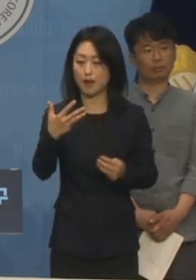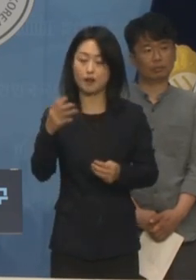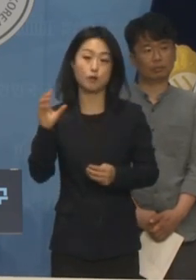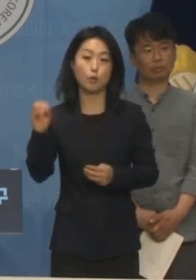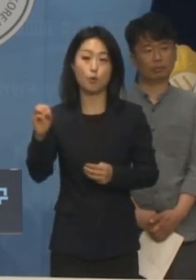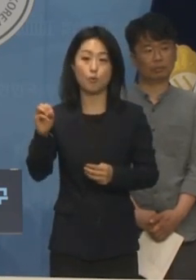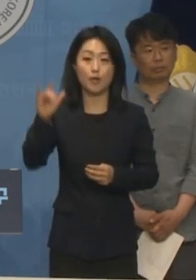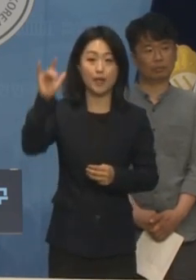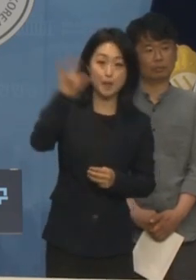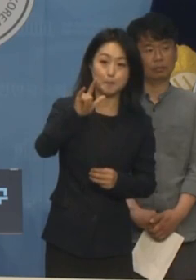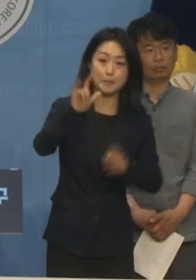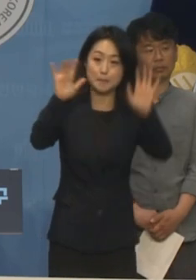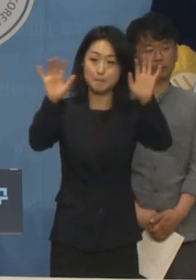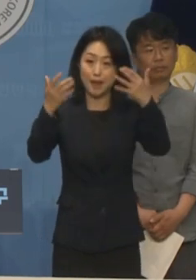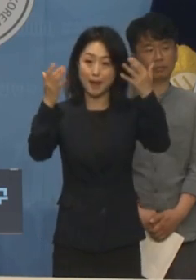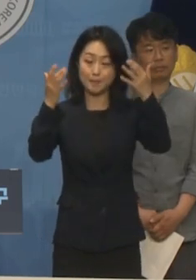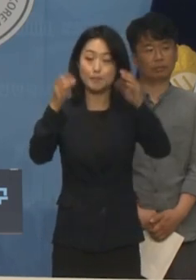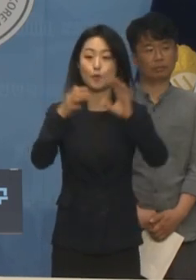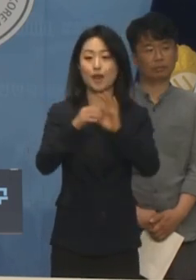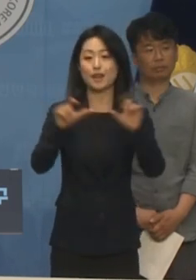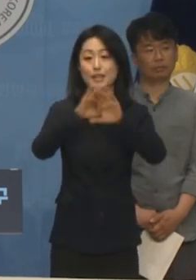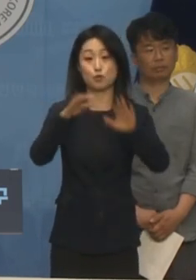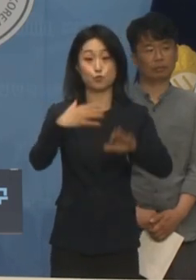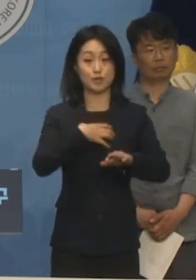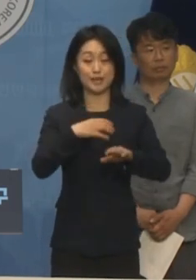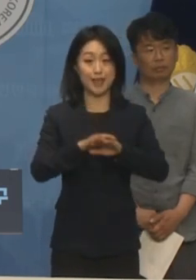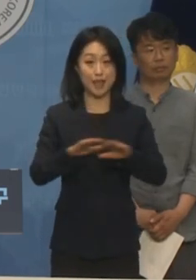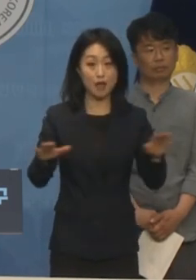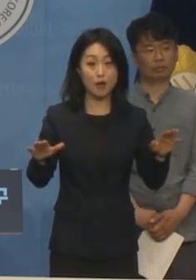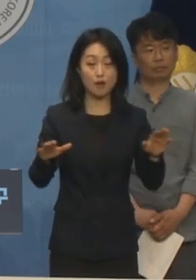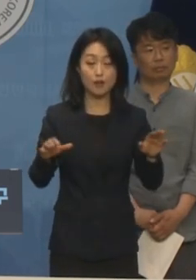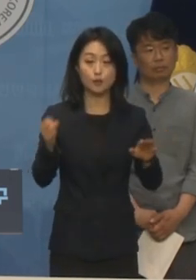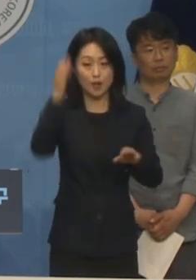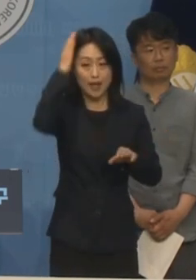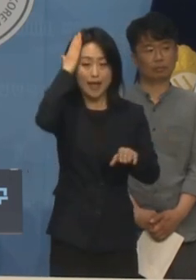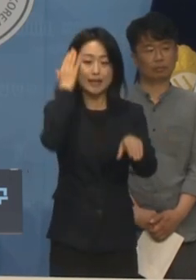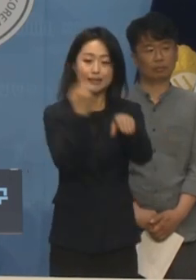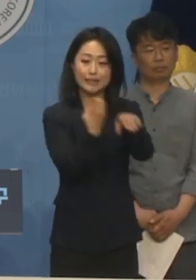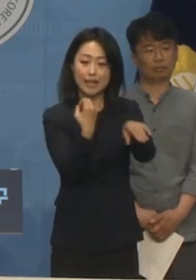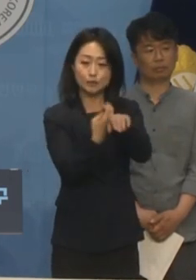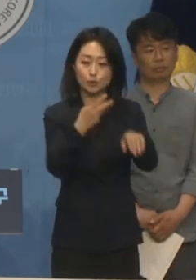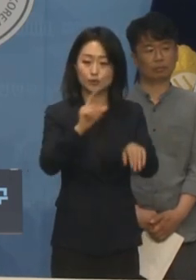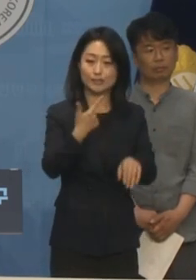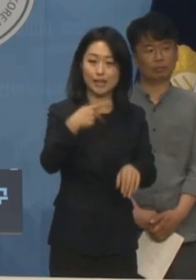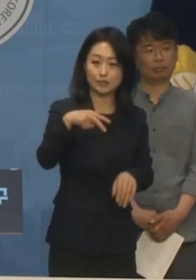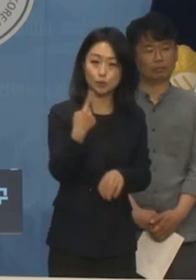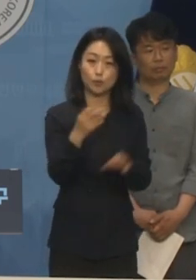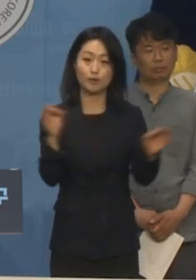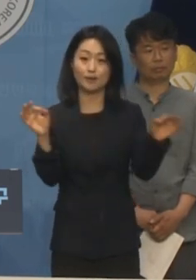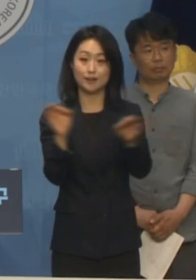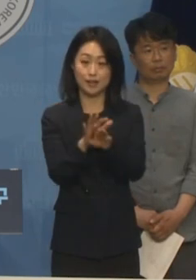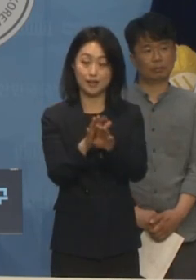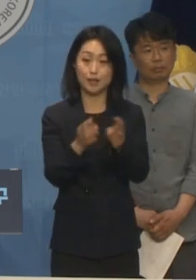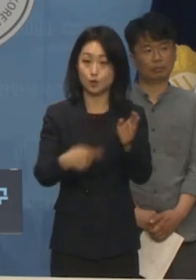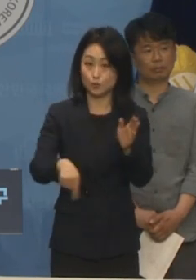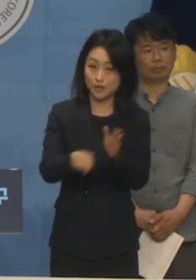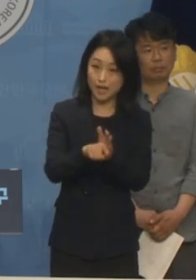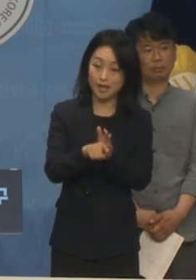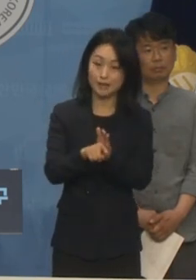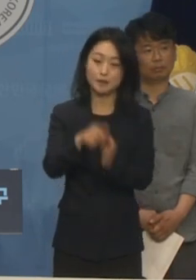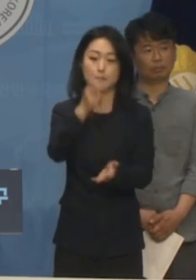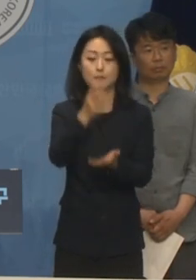법안을 준비하는 등 기후위기 대응과 탄소 중립을 위한 입법, 정책 활동을 계속할